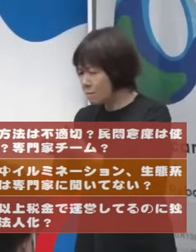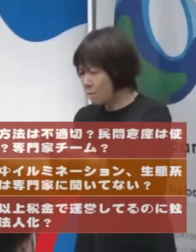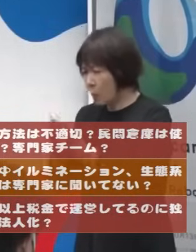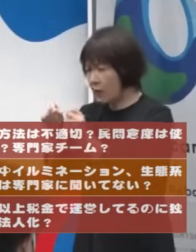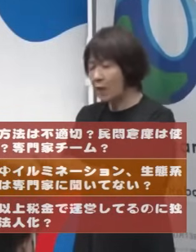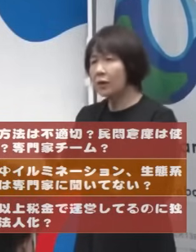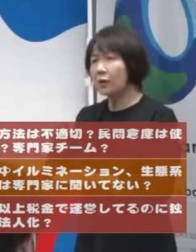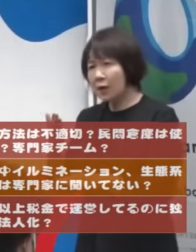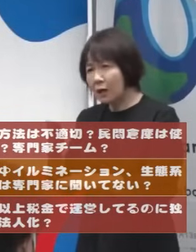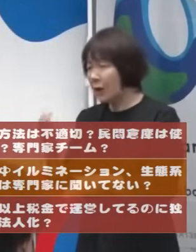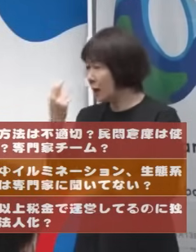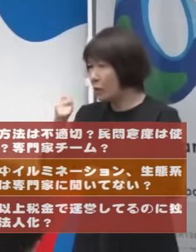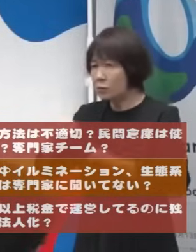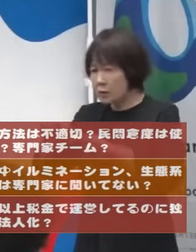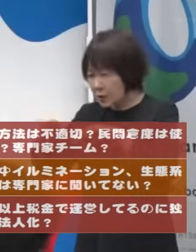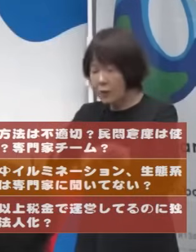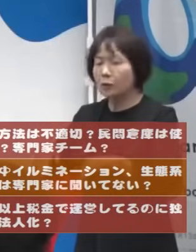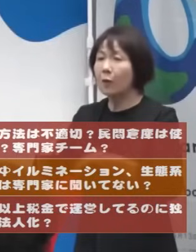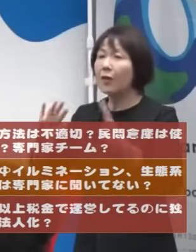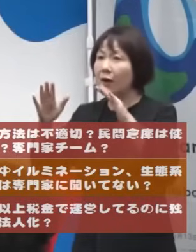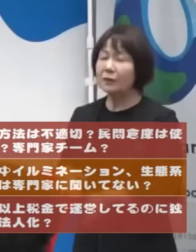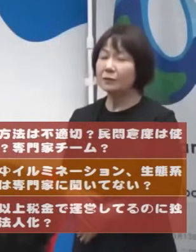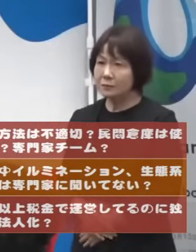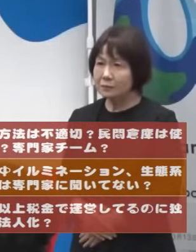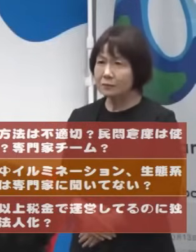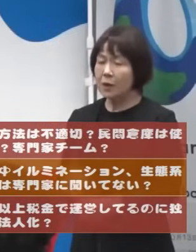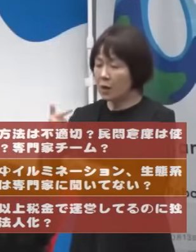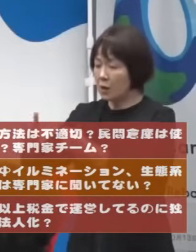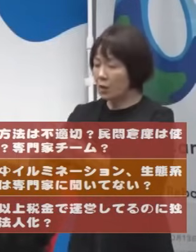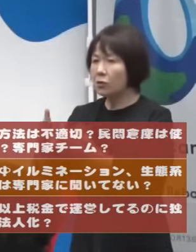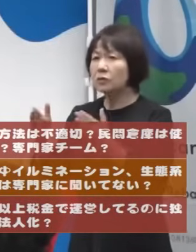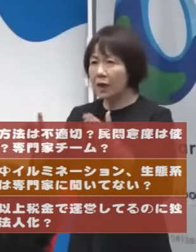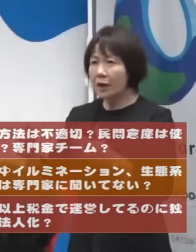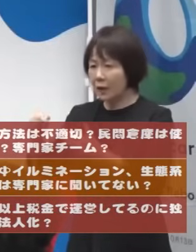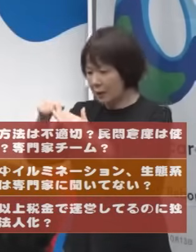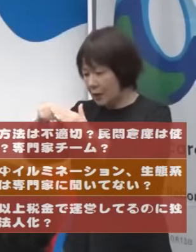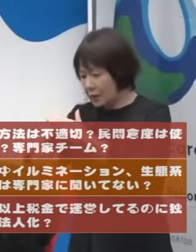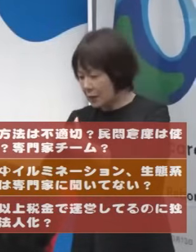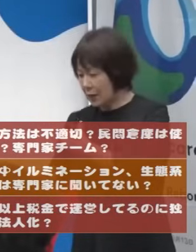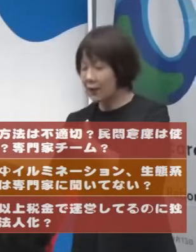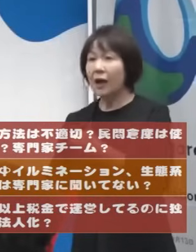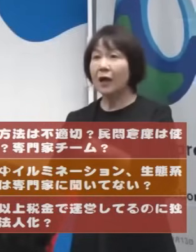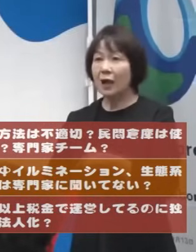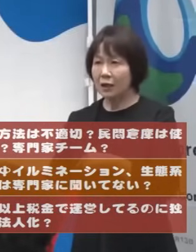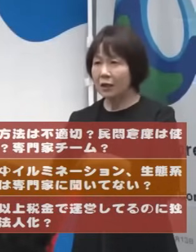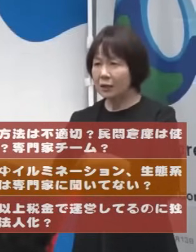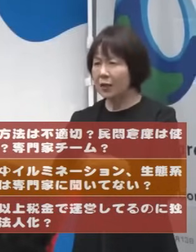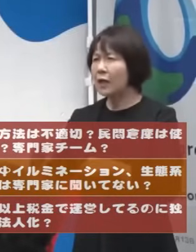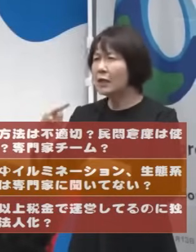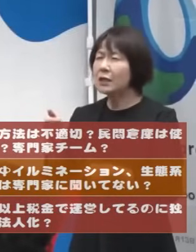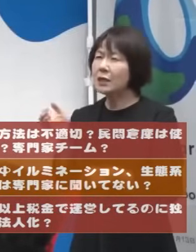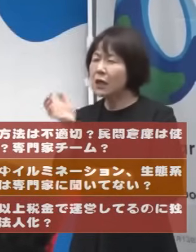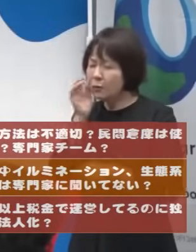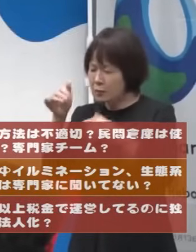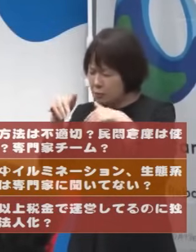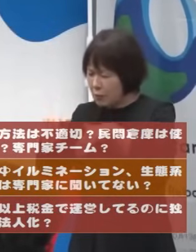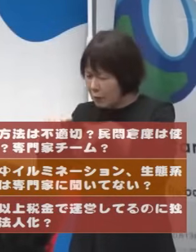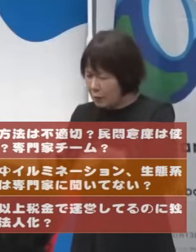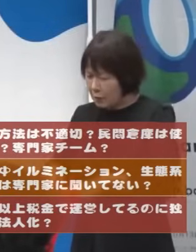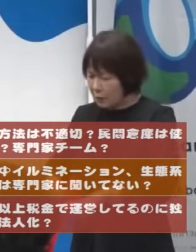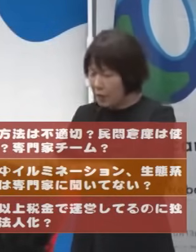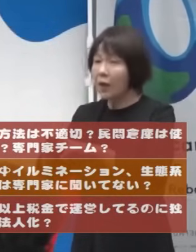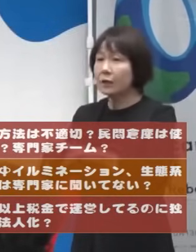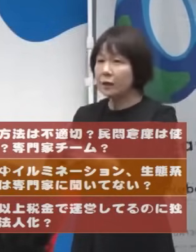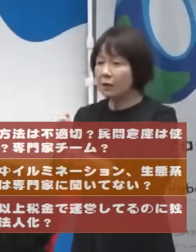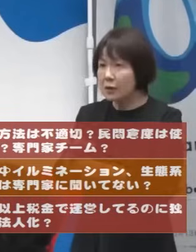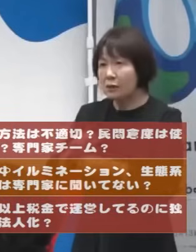というと、そこ確認しましたけど、それはなかったということでした。6年間でこの地下の3階のところですかね、1回水漏れはあったということですけれども、当